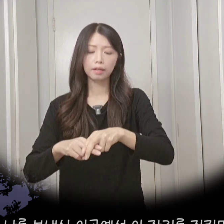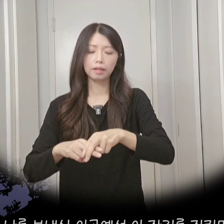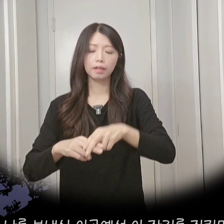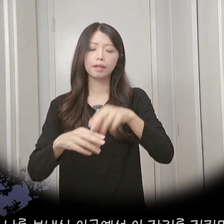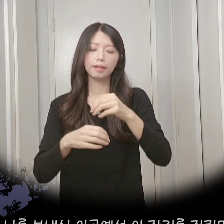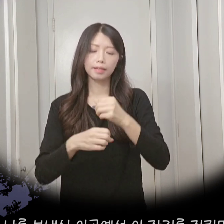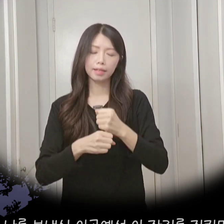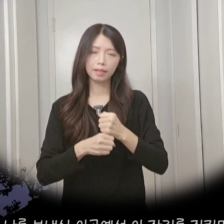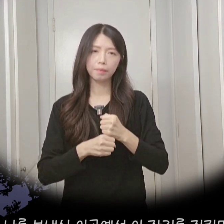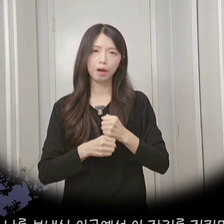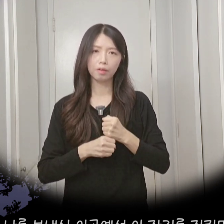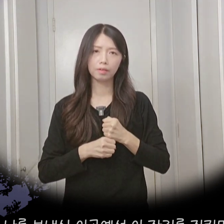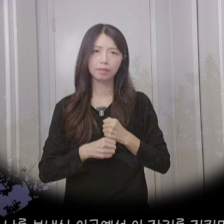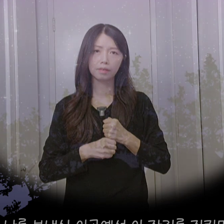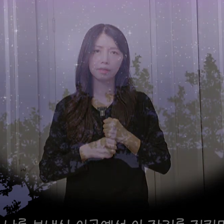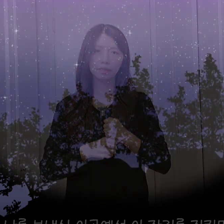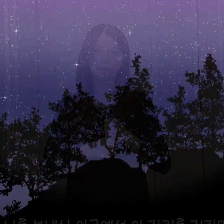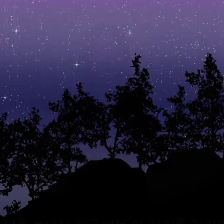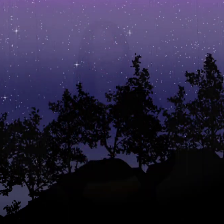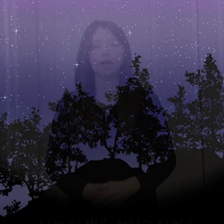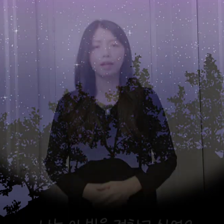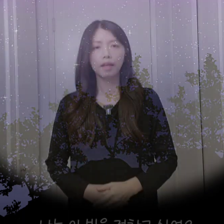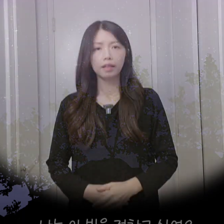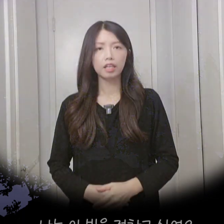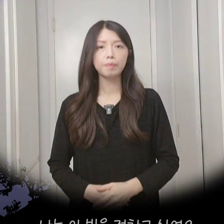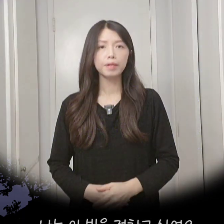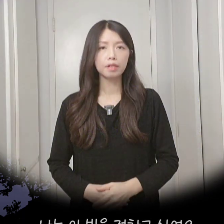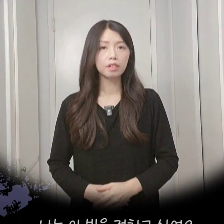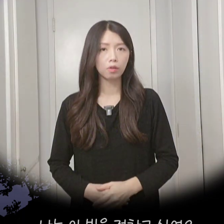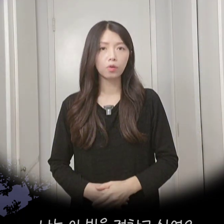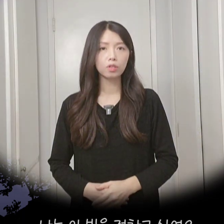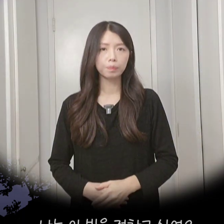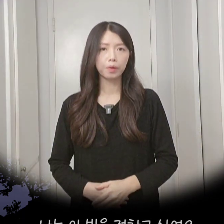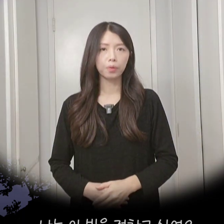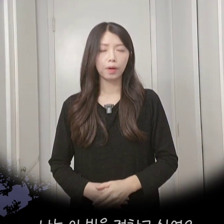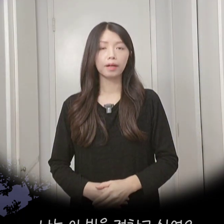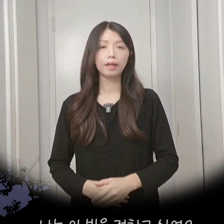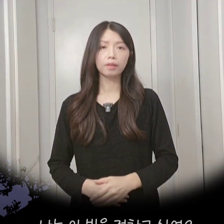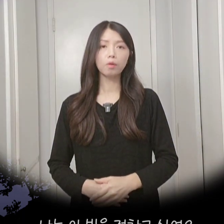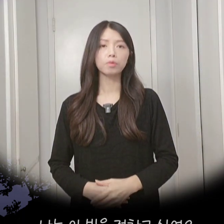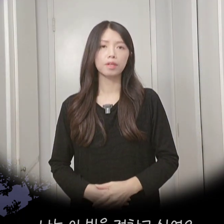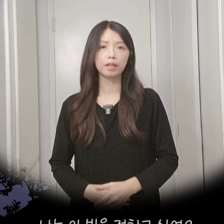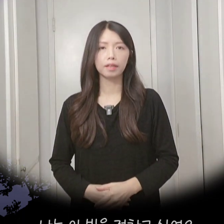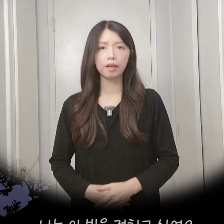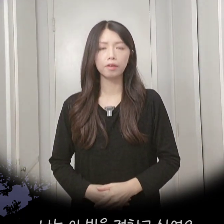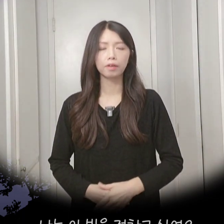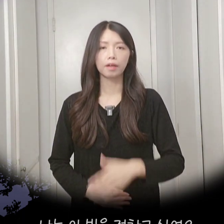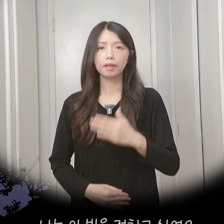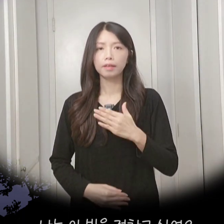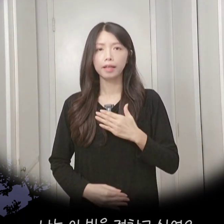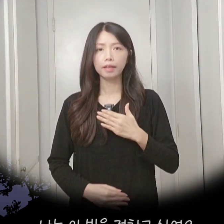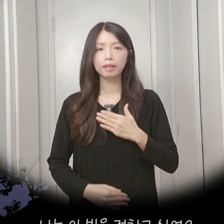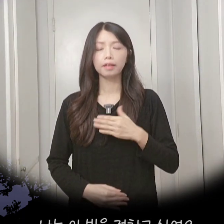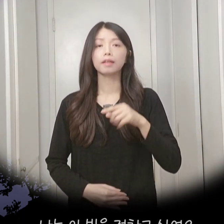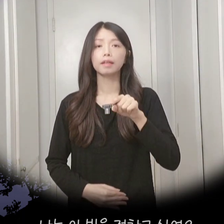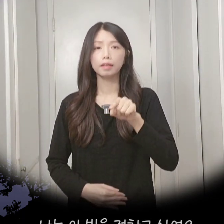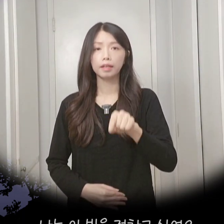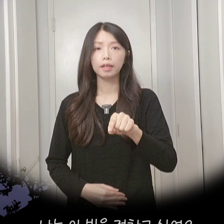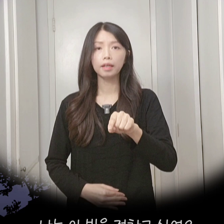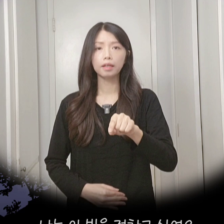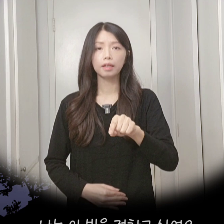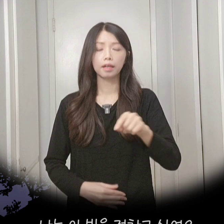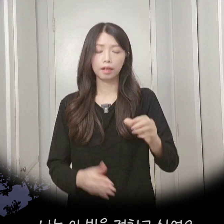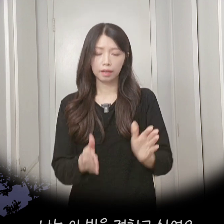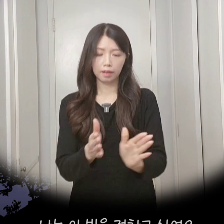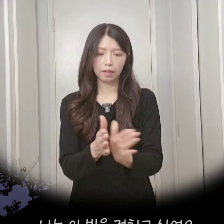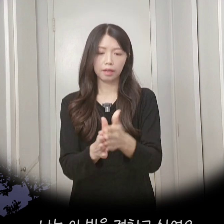자리를 지키며 나는 이 빛을 전하고 싶어요. 아까 했던 문장인데요. 나는